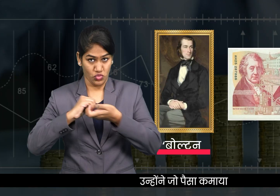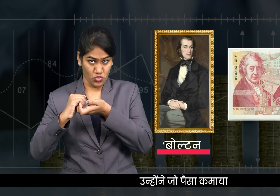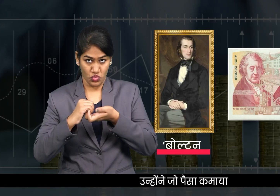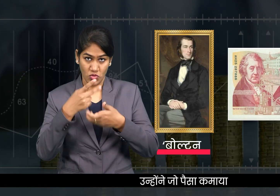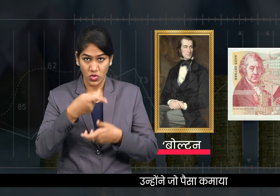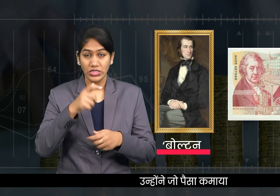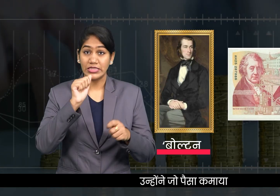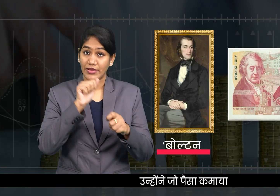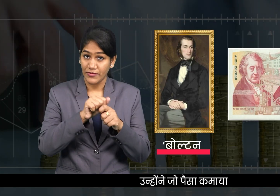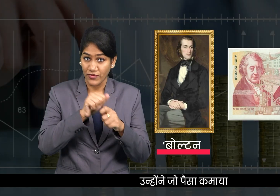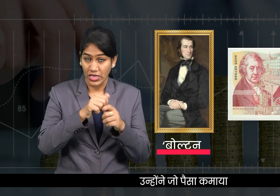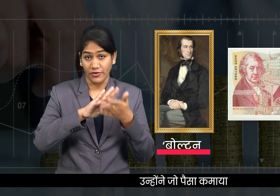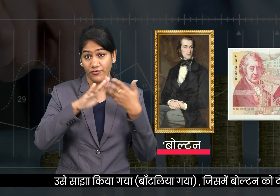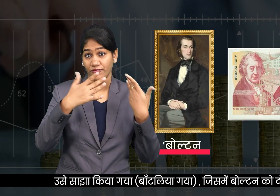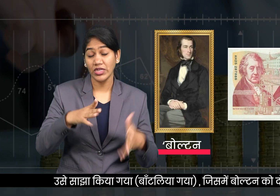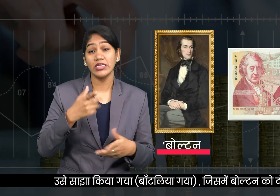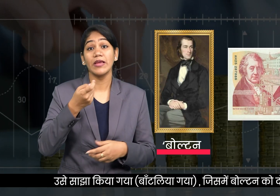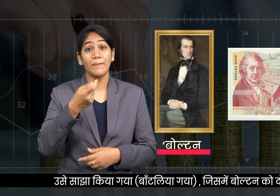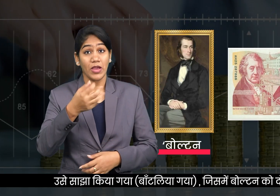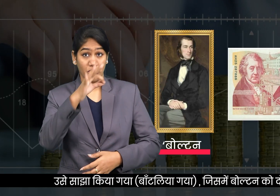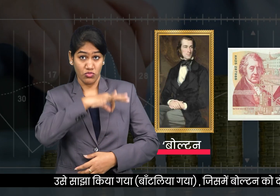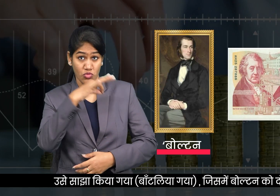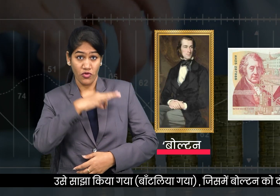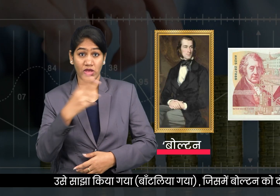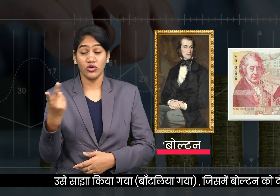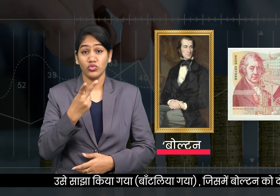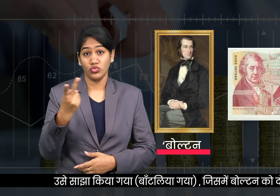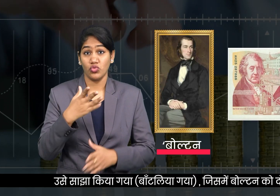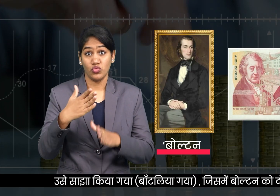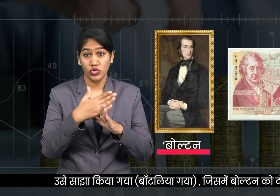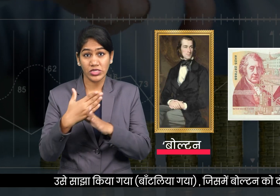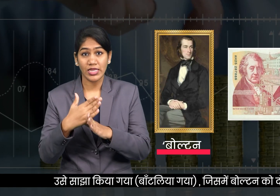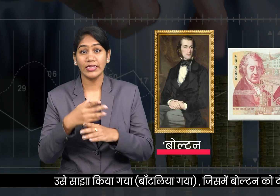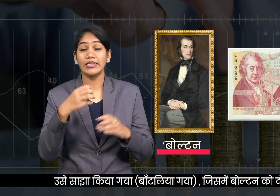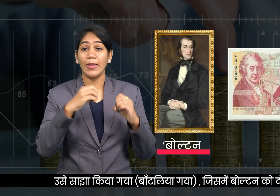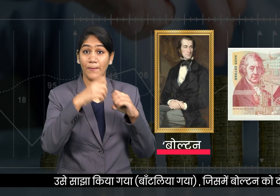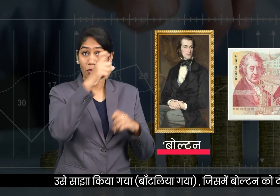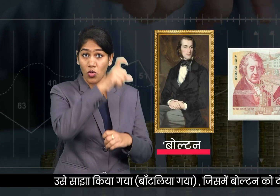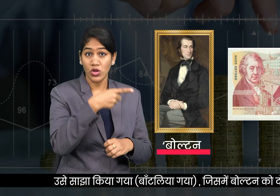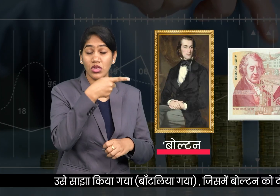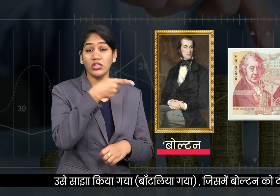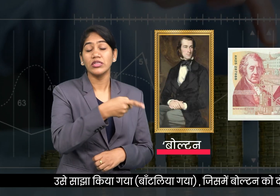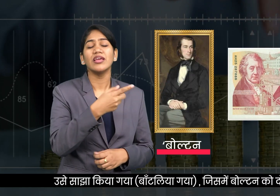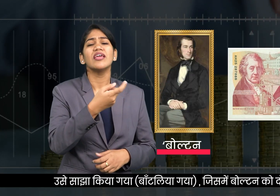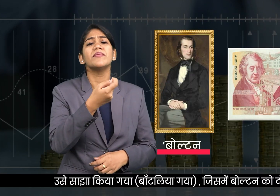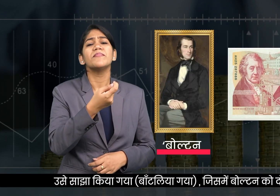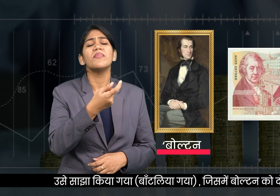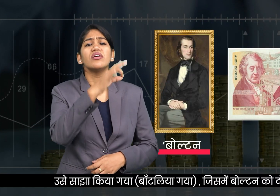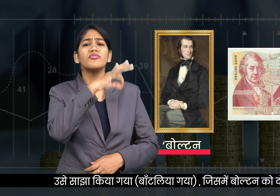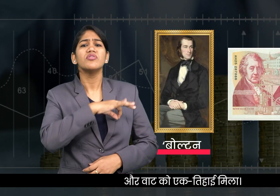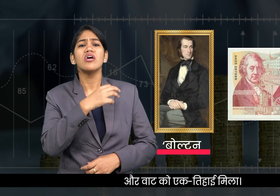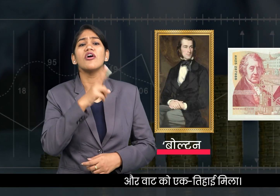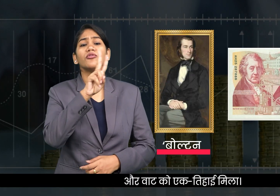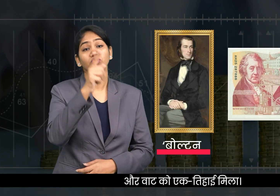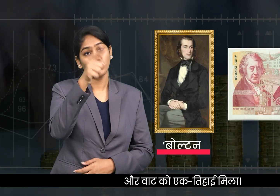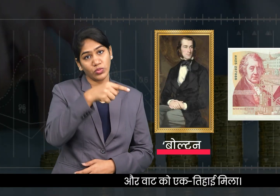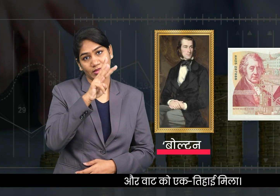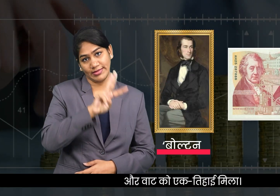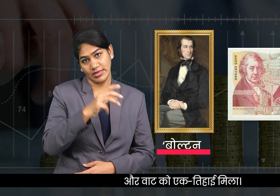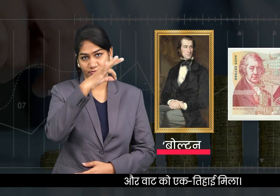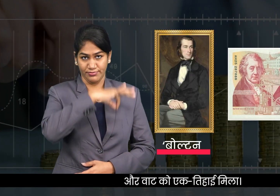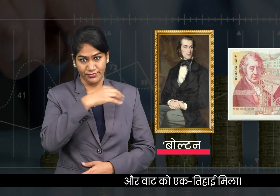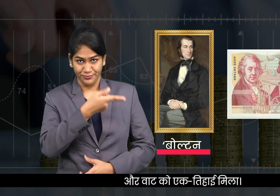उन्होंने जो पैसा कमाया उसे साझा किया गया, जिसमें बोल्टन को 2/3 और वॉट